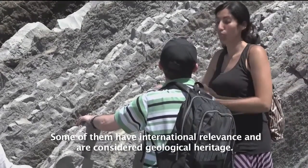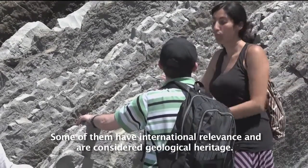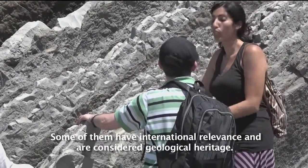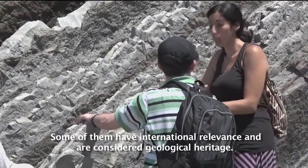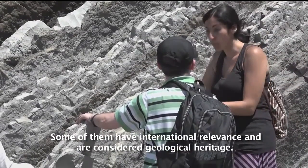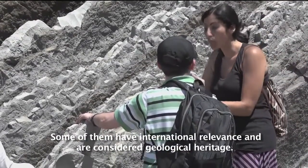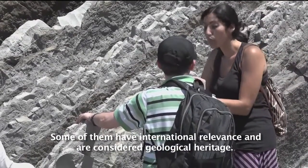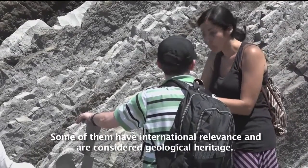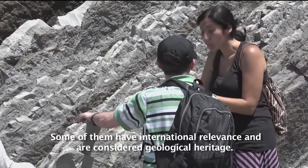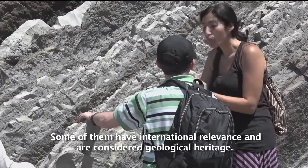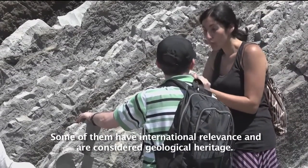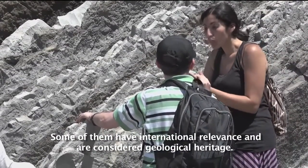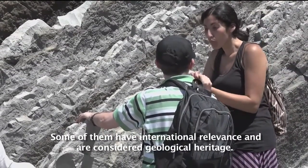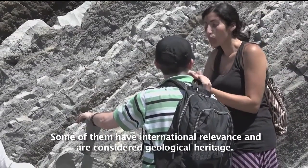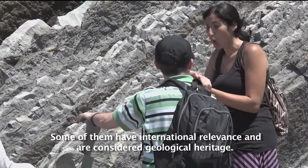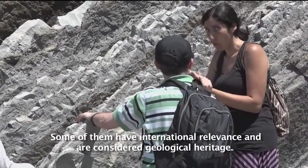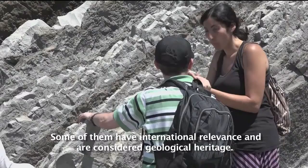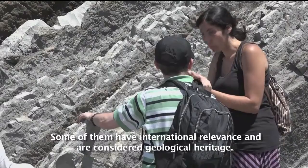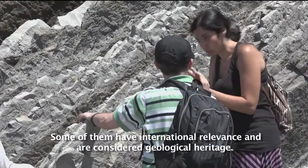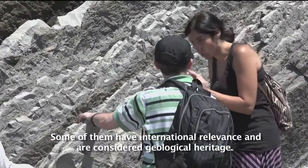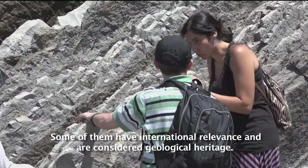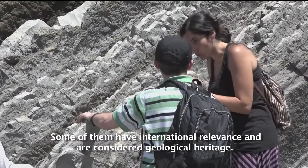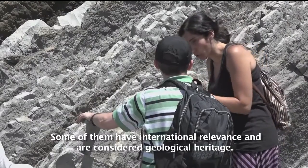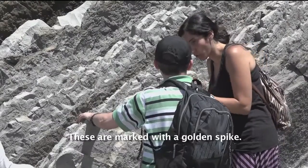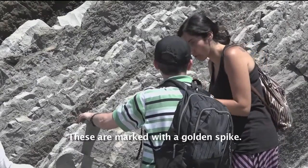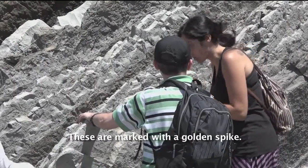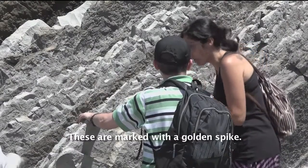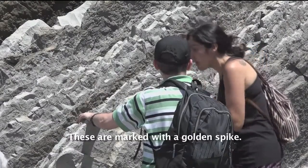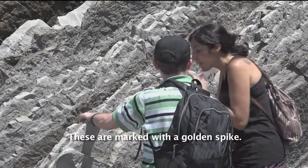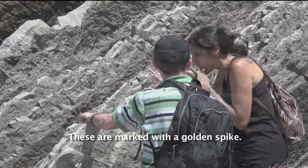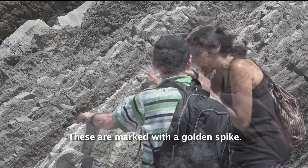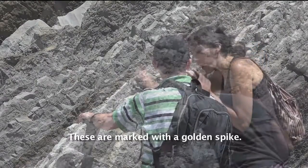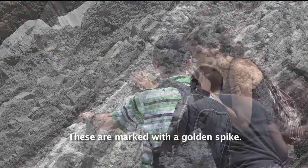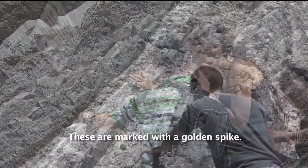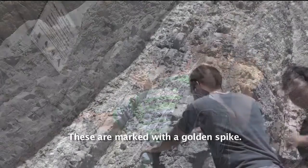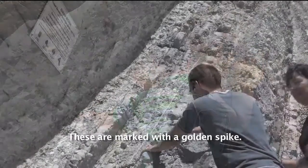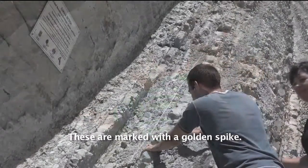tienen una relevancia internacional y se consideran como patrimonio geológico y están señalados con un clavo dorado.